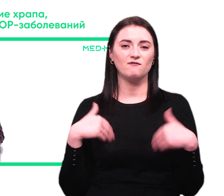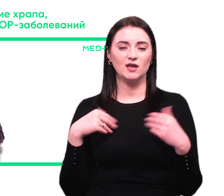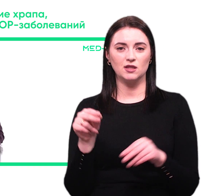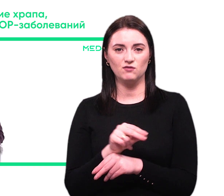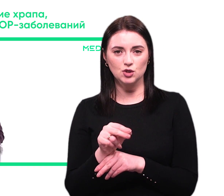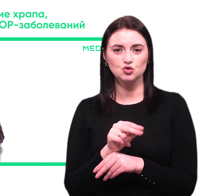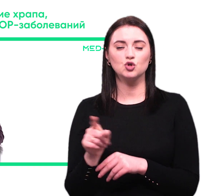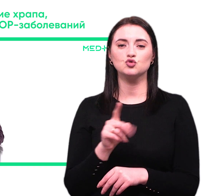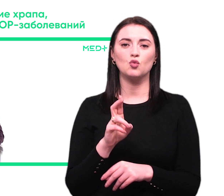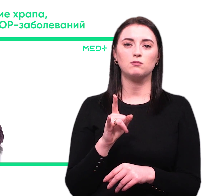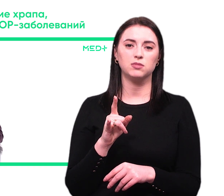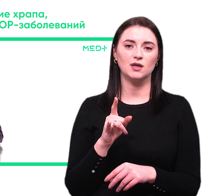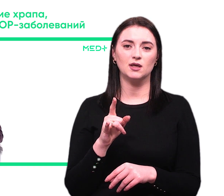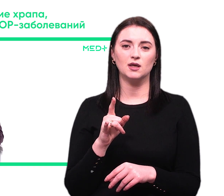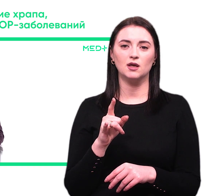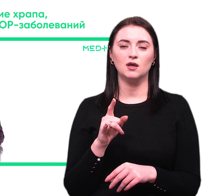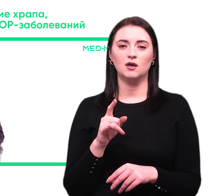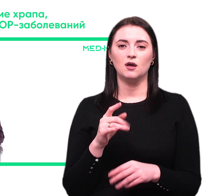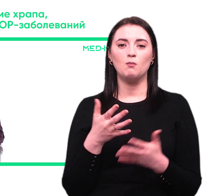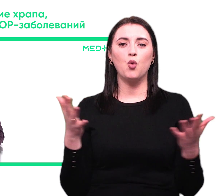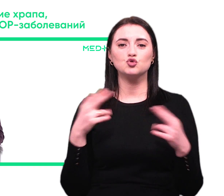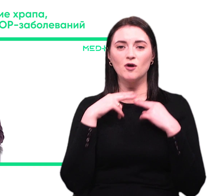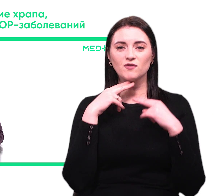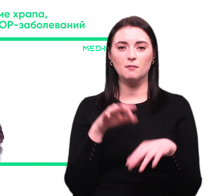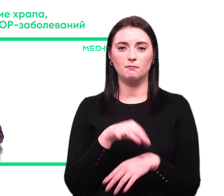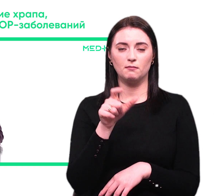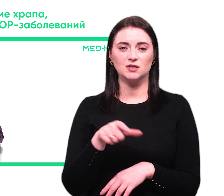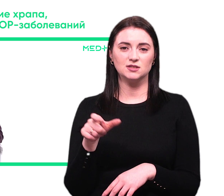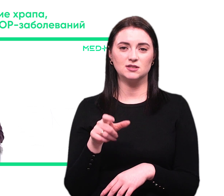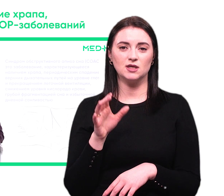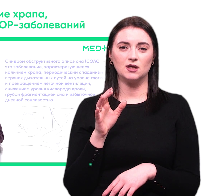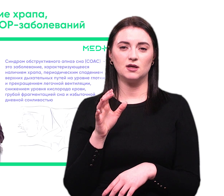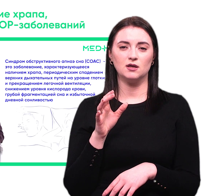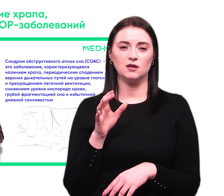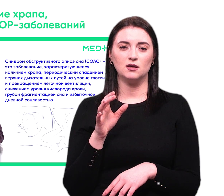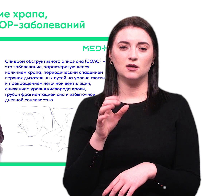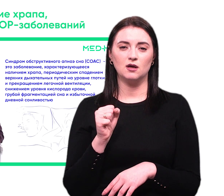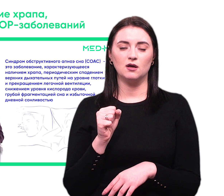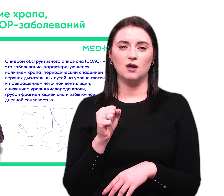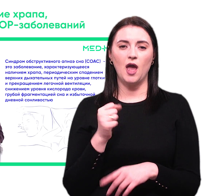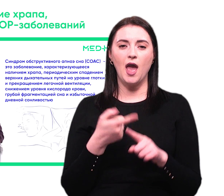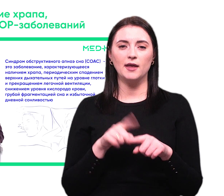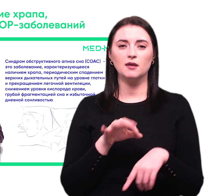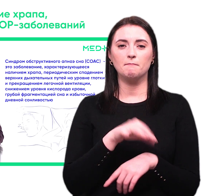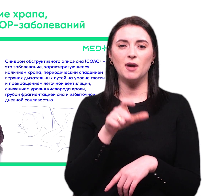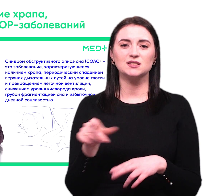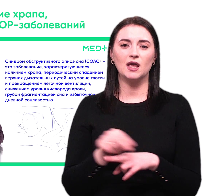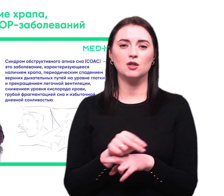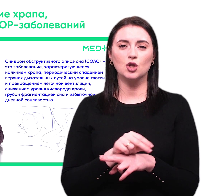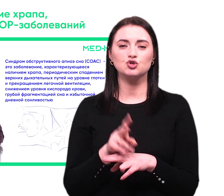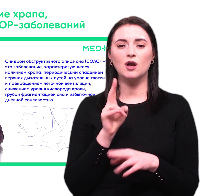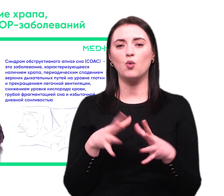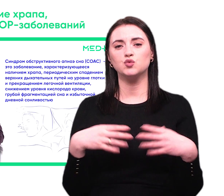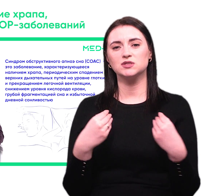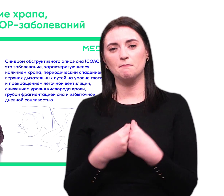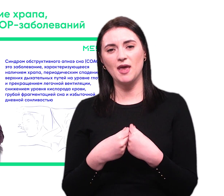терапии, чтобы обращали как можно больше внимания пациентов с синдромом обструктивного апноэ. Потому что эти пациенты лечатся как у семейных